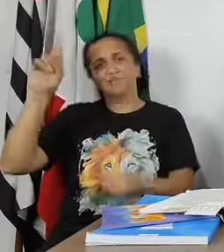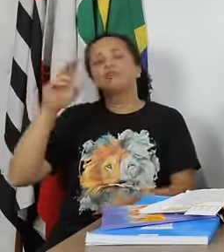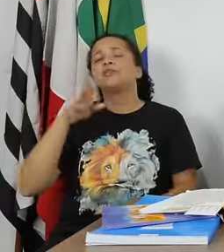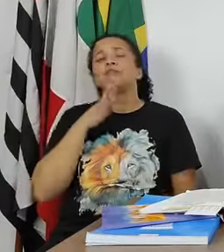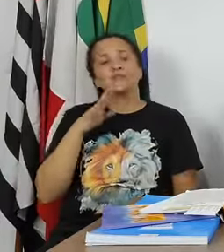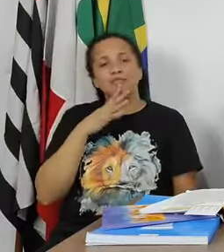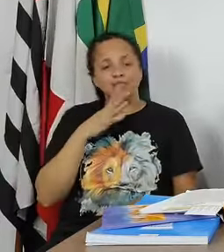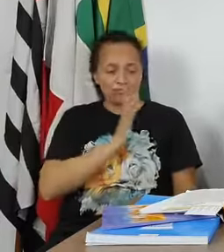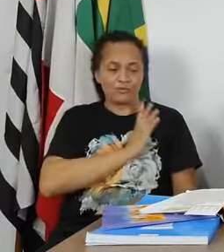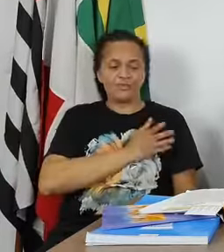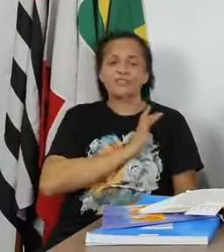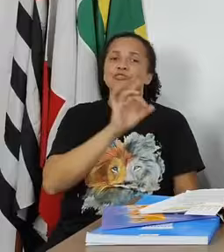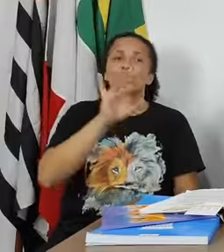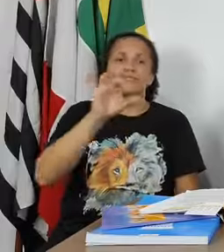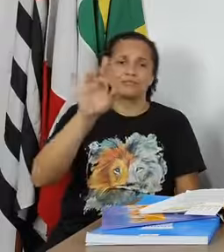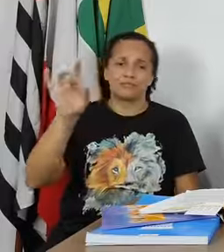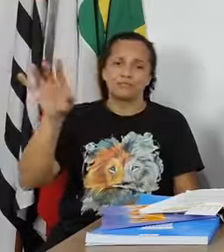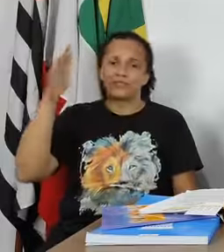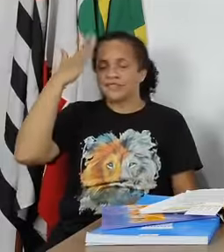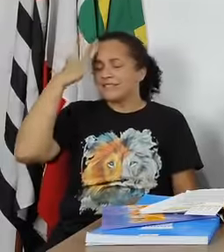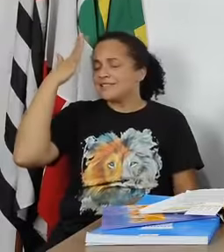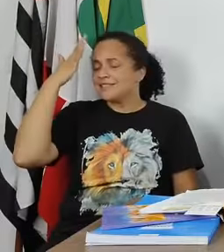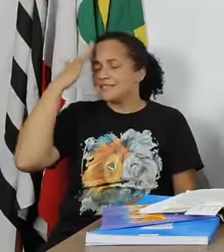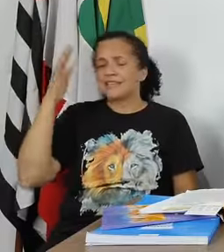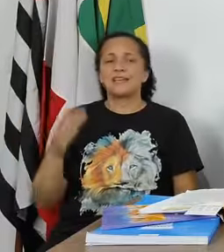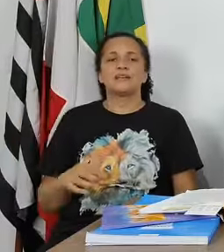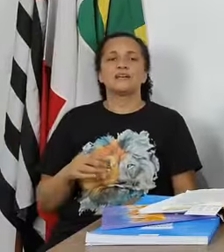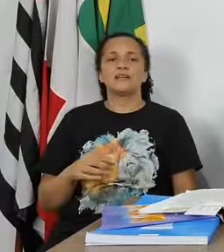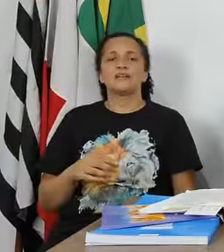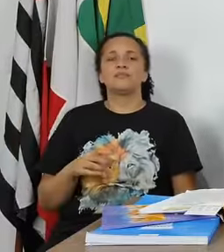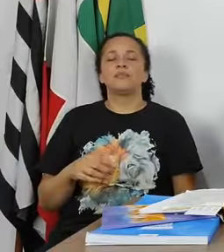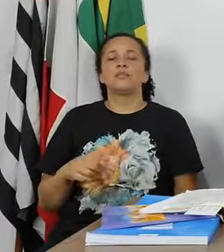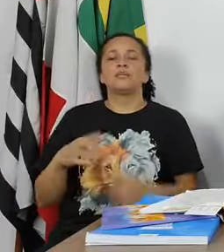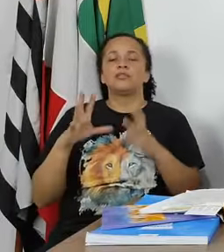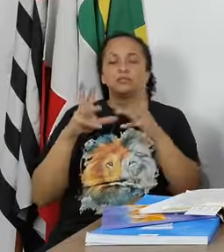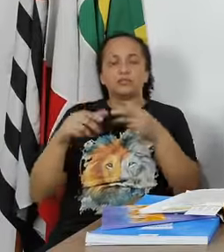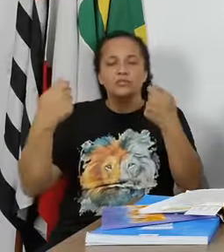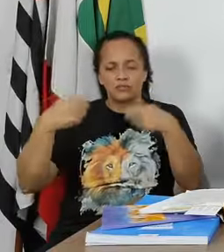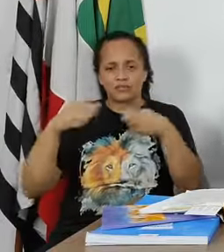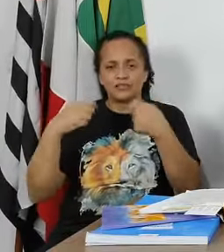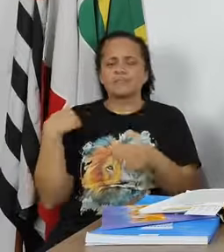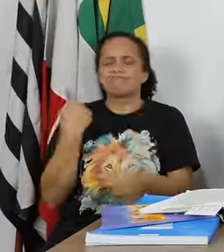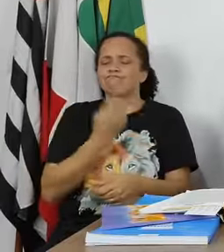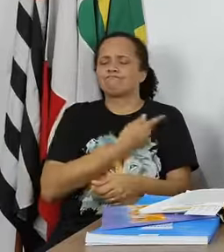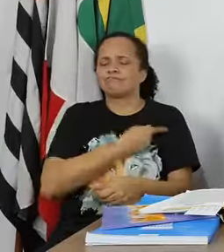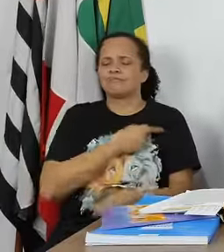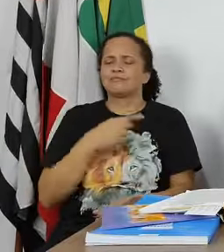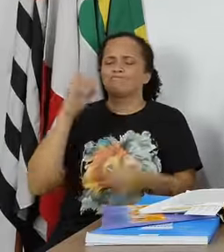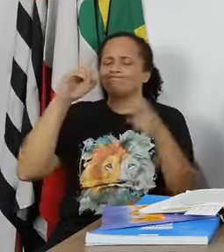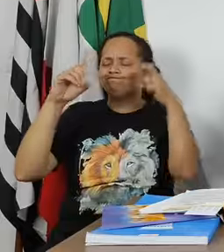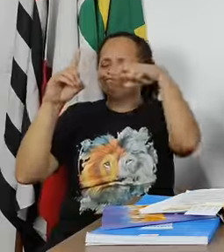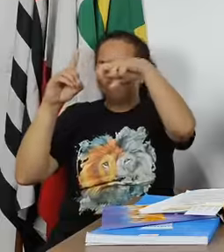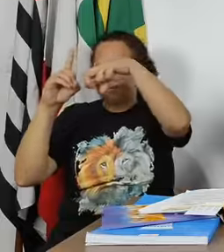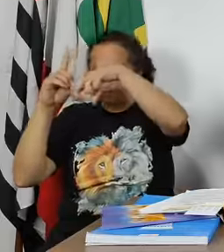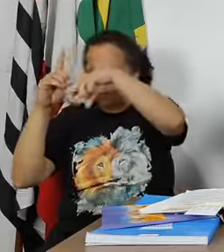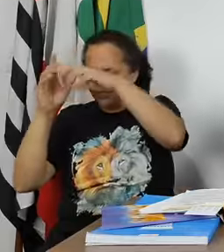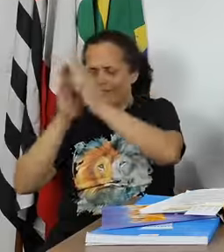a necessidade. Eu não tenho dúvida, né, que quando nós nos prostramos e nós nos rendemos ao Senhor e nós demos condições